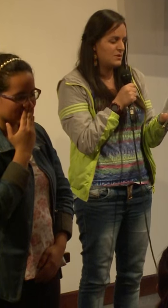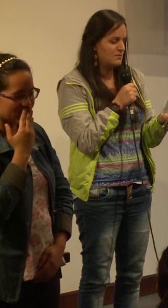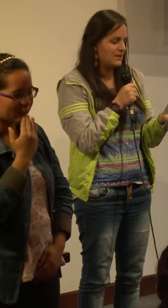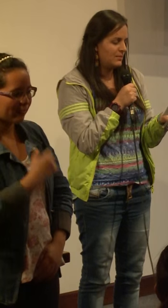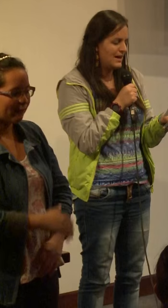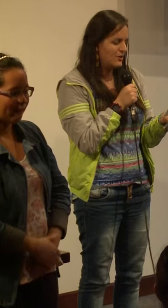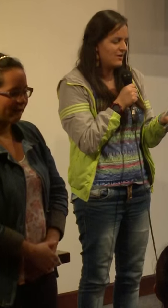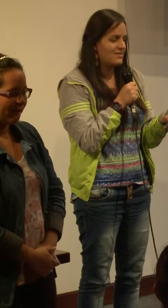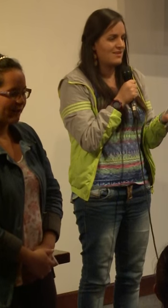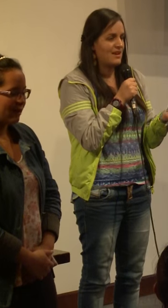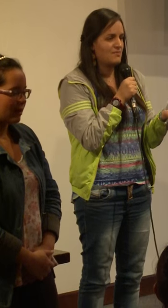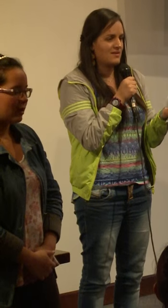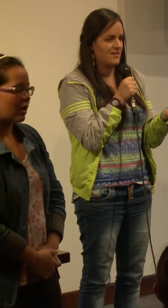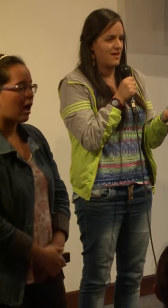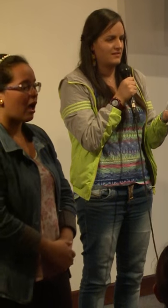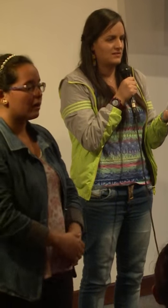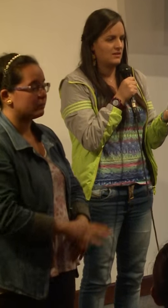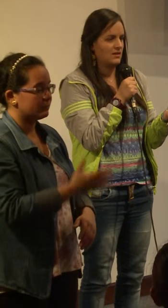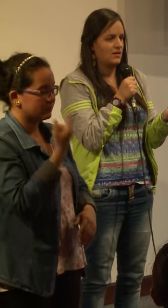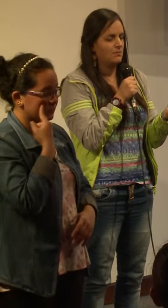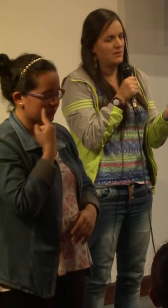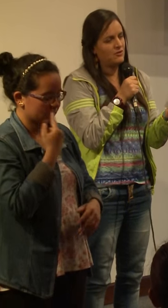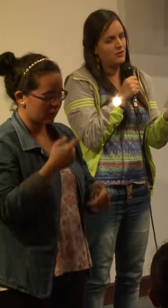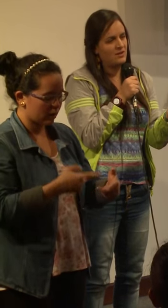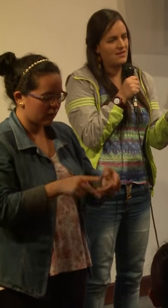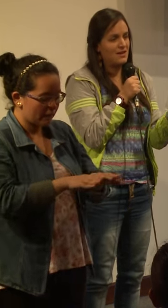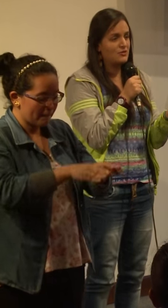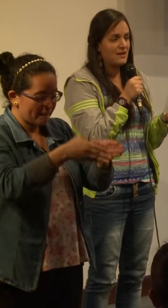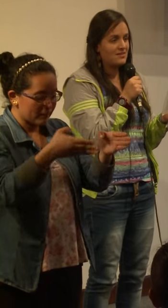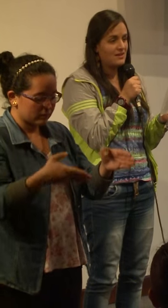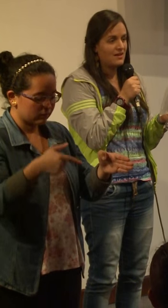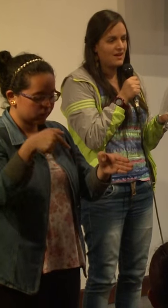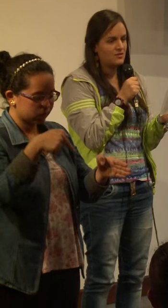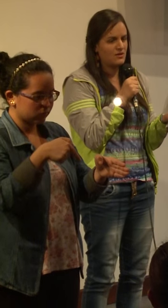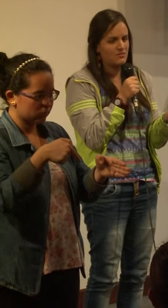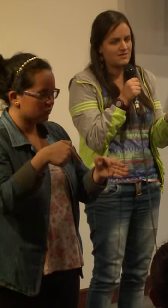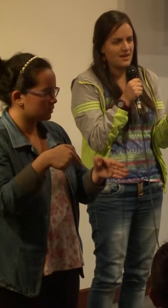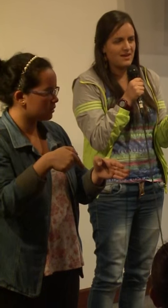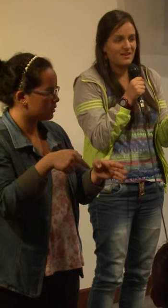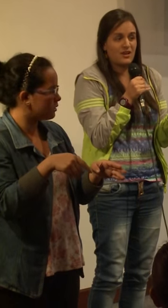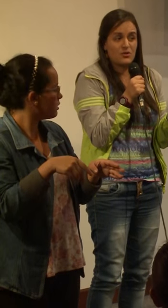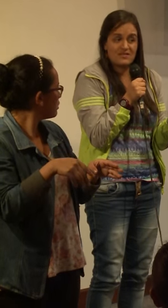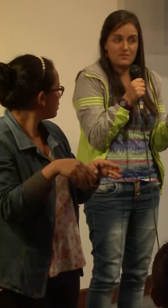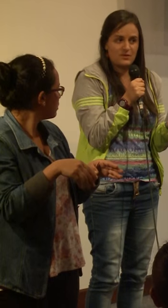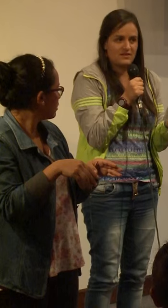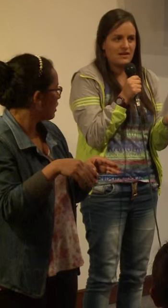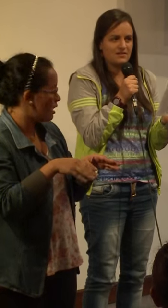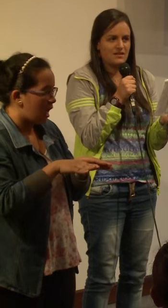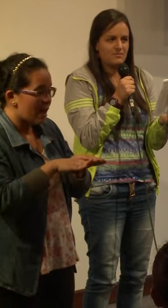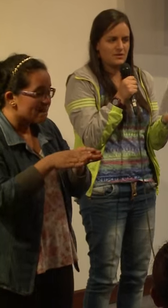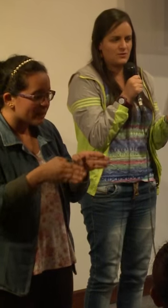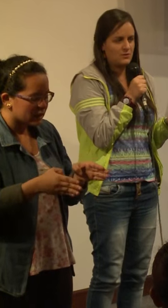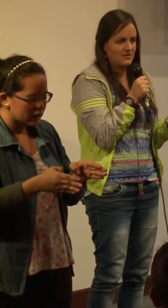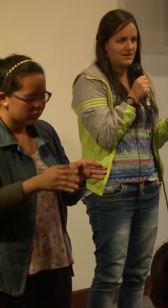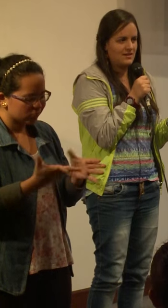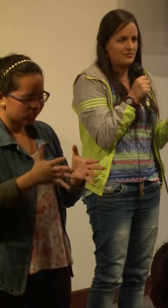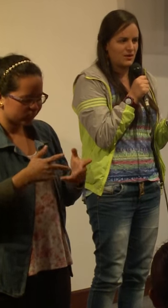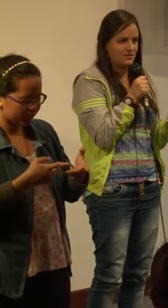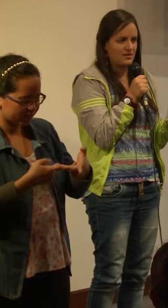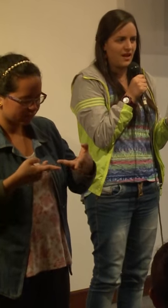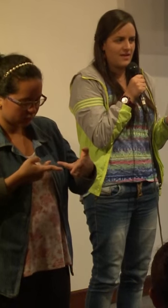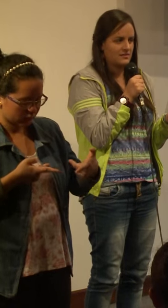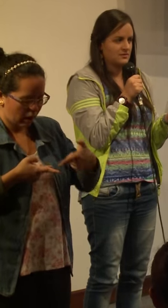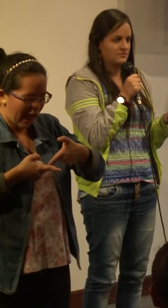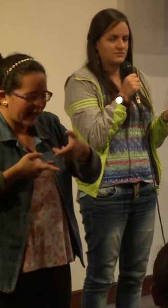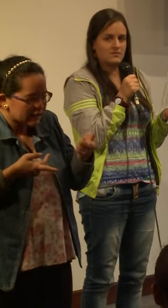En el primer plano está la mesa, pero sobresale de una esquina. Es una mesa que no está puesta en la esquina, pero sobresale de